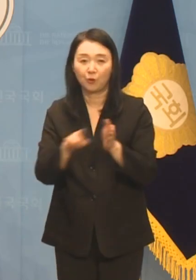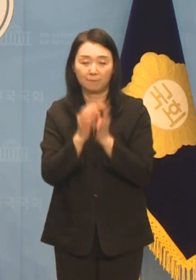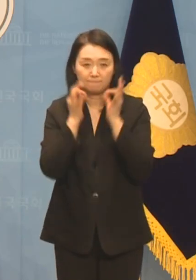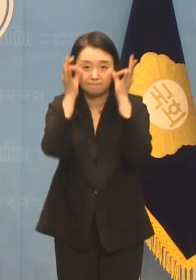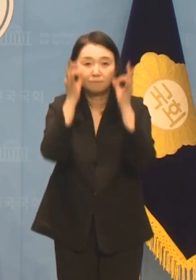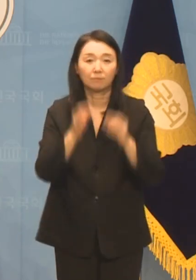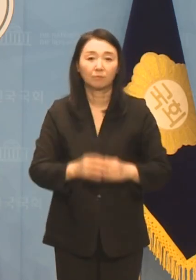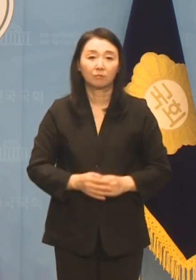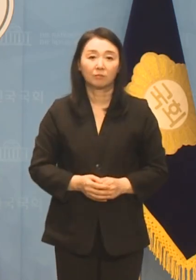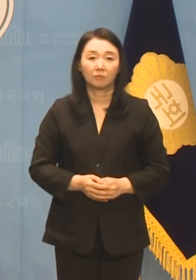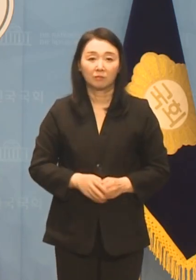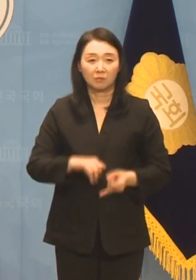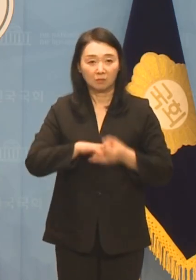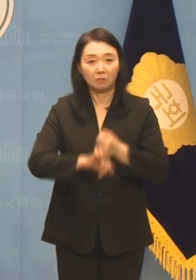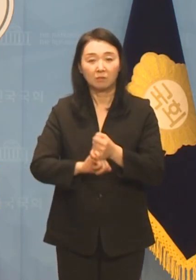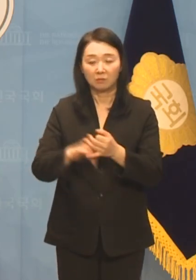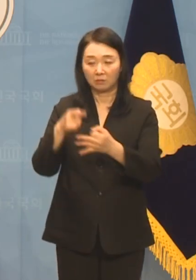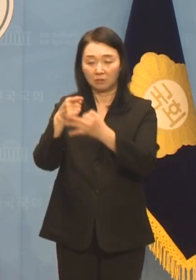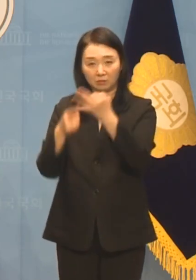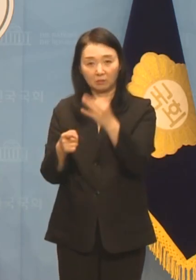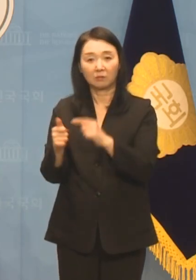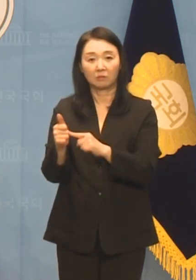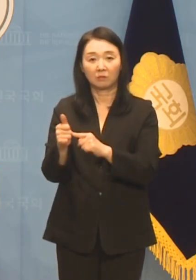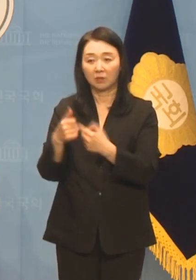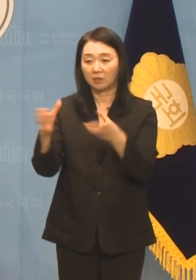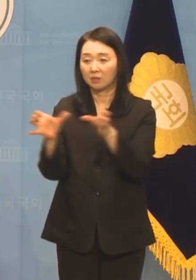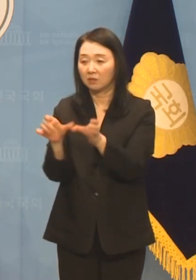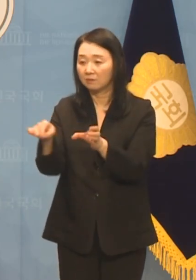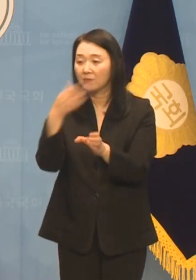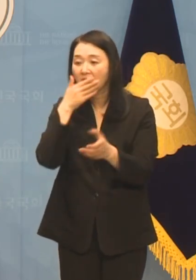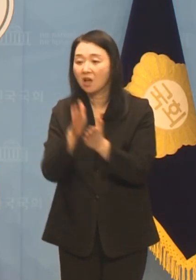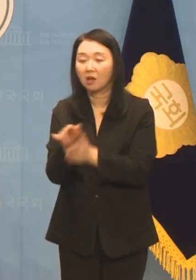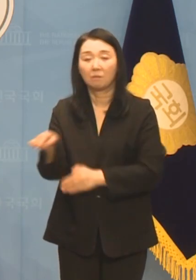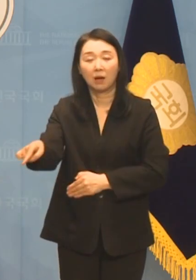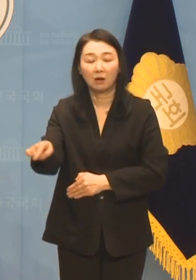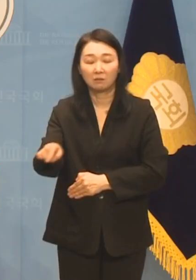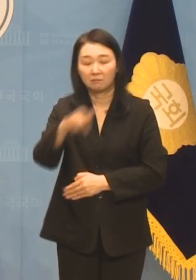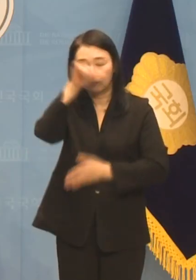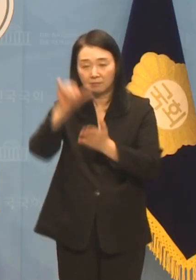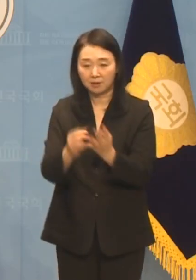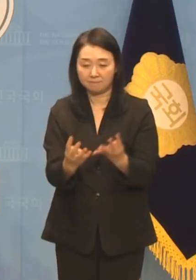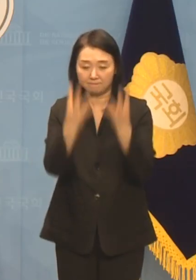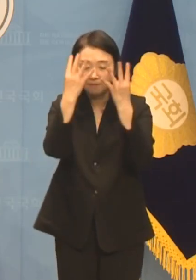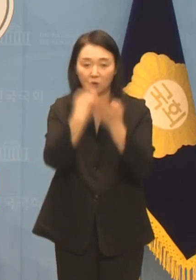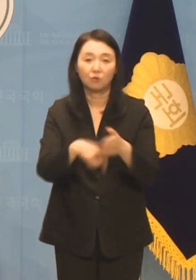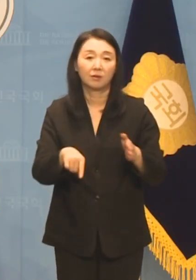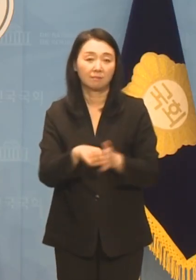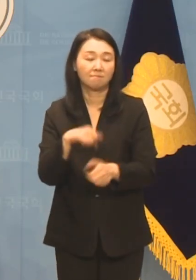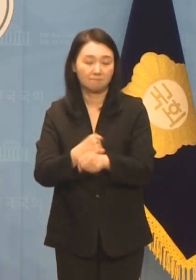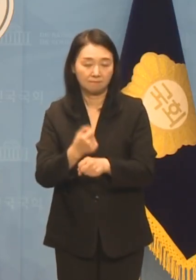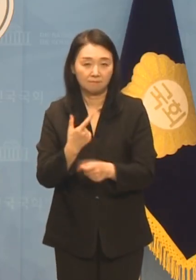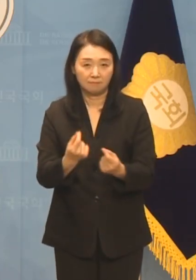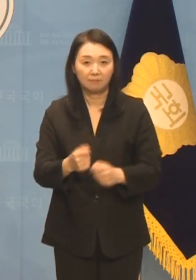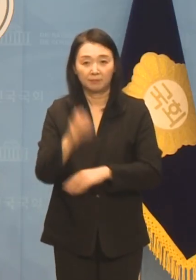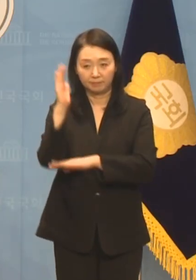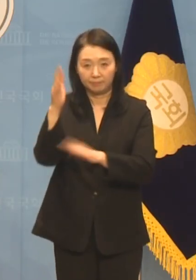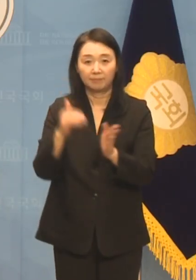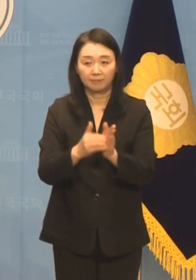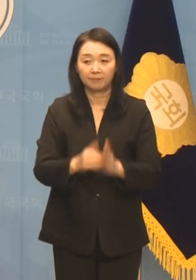것입니다. 반드시 윤석열과 그 일당들이 평생 죗값을 치르도록 만들겠습니다.